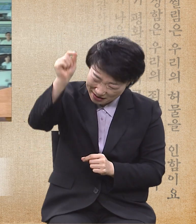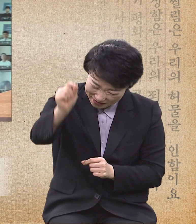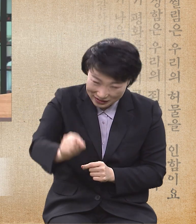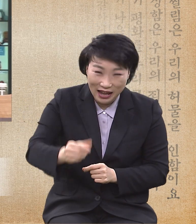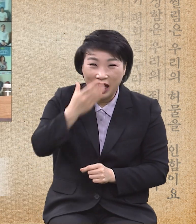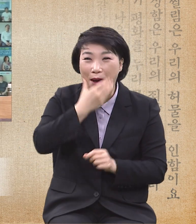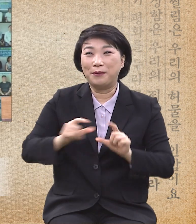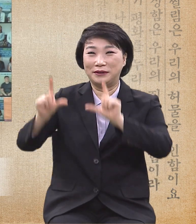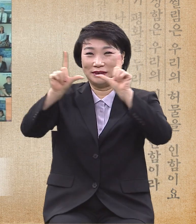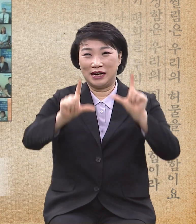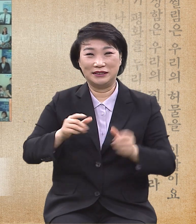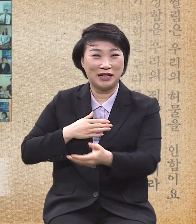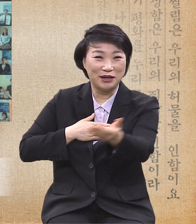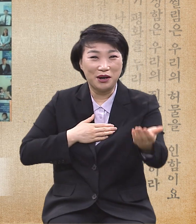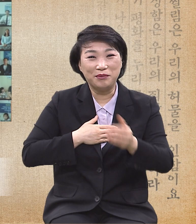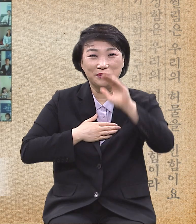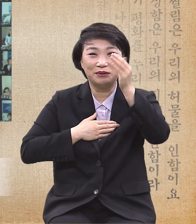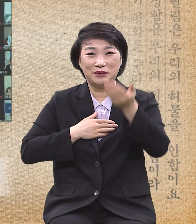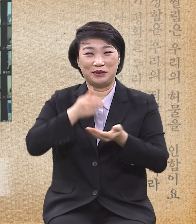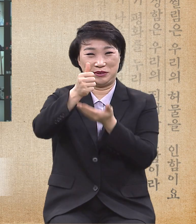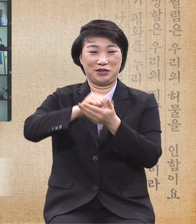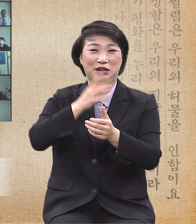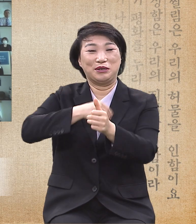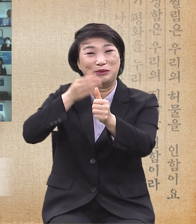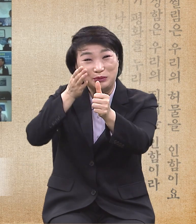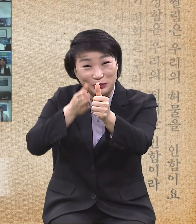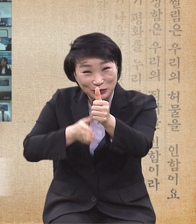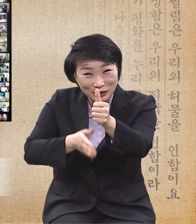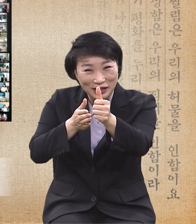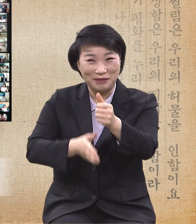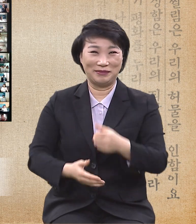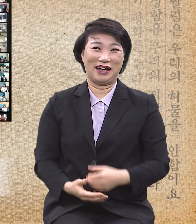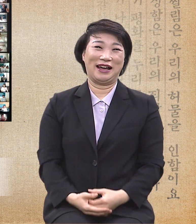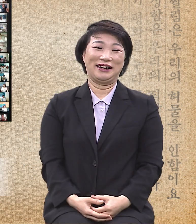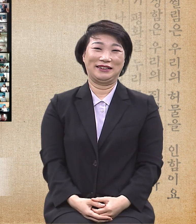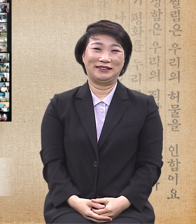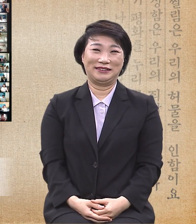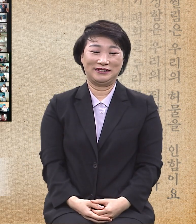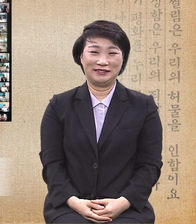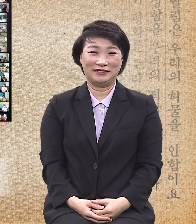행복하게 사는 여러분 되기를 주님의 이름으로 축원합니다.